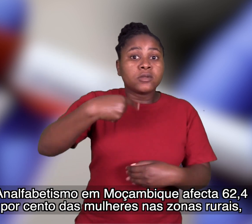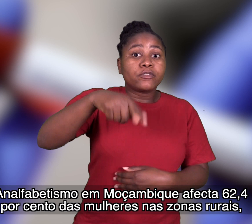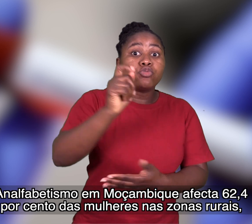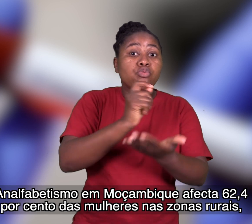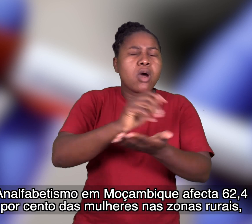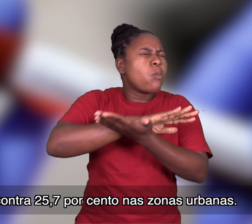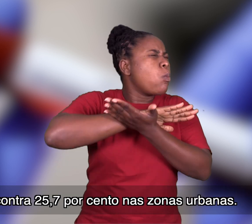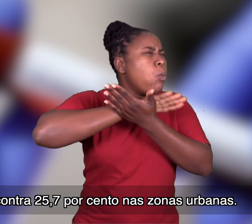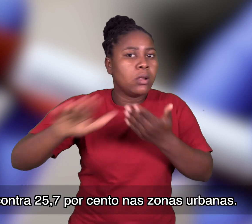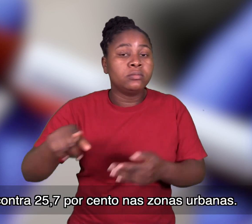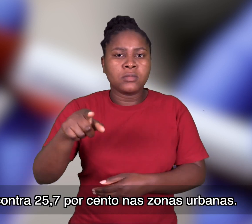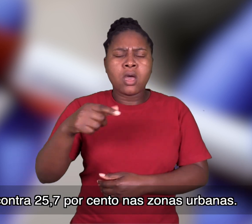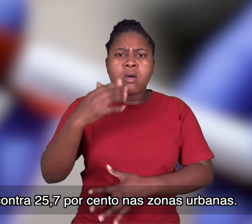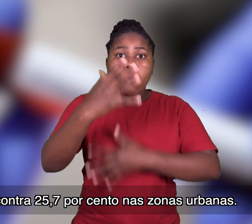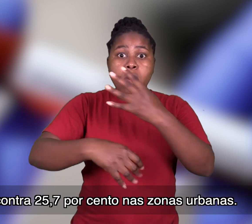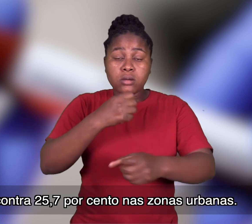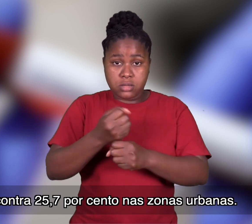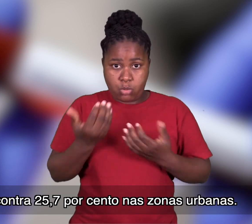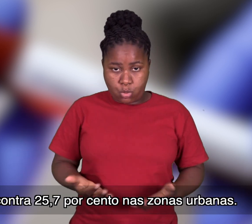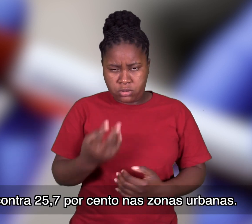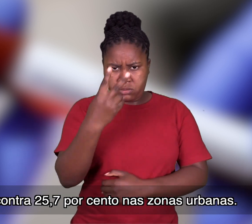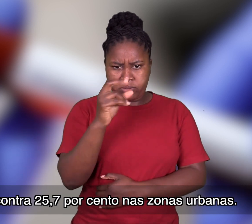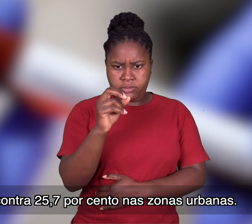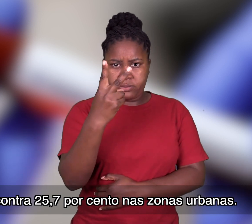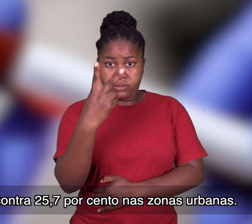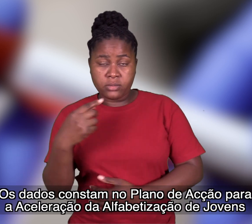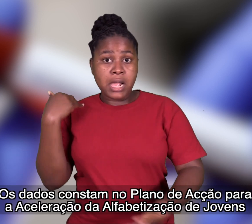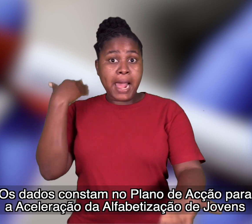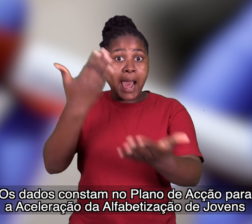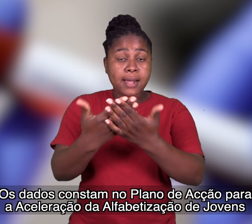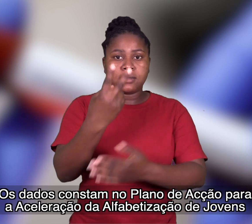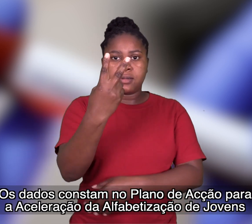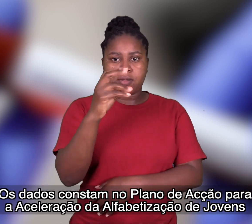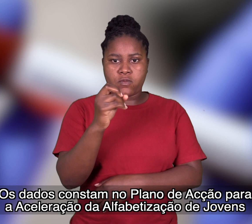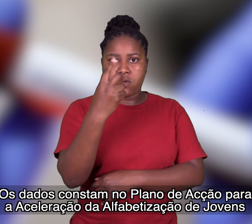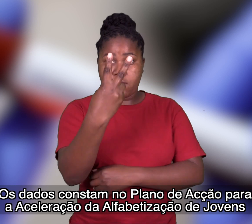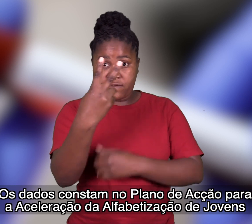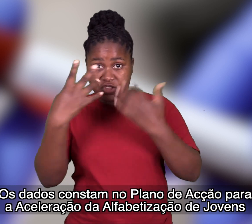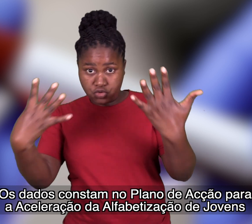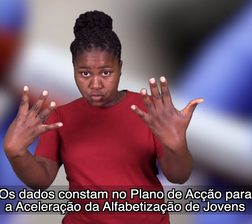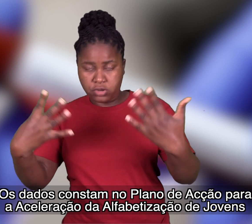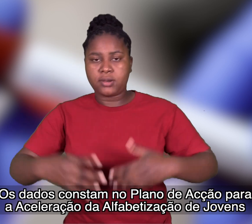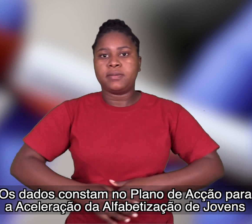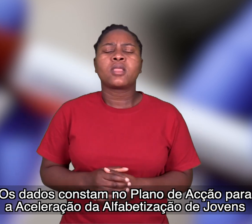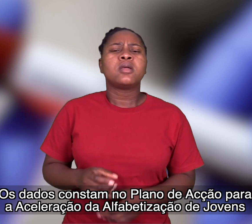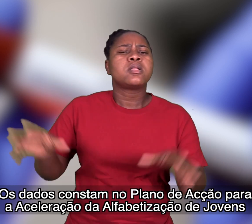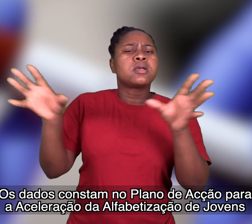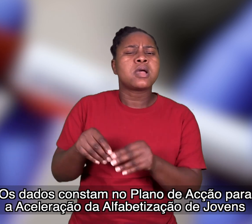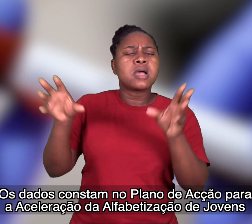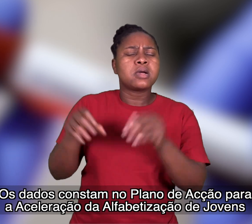rurais contra 25,7% nas zonas urbanas. Os dados constam no Plano de Ação para Aceleração da Alfabetização de